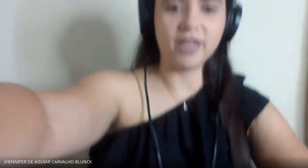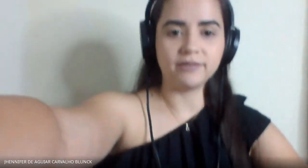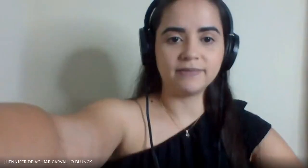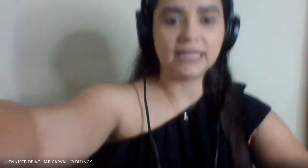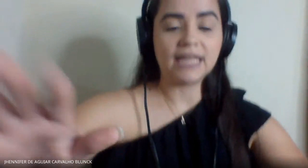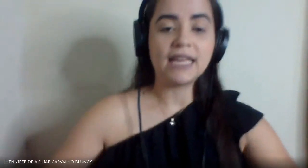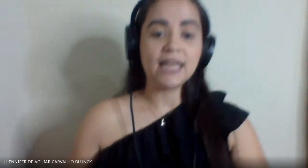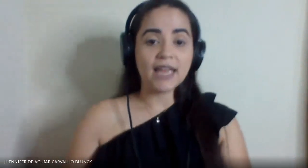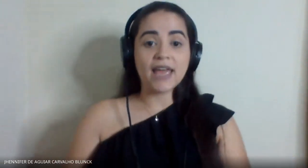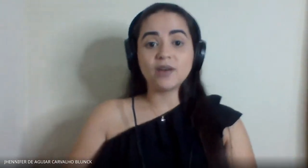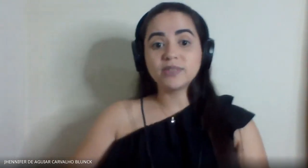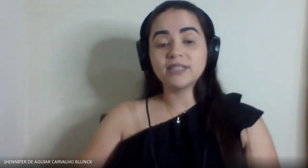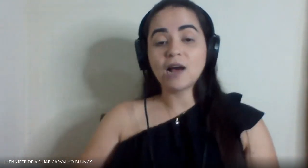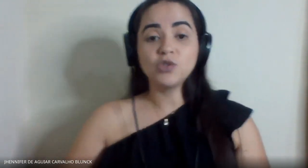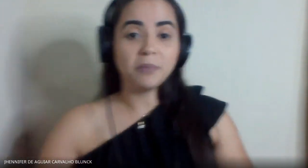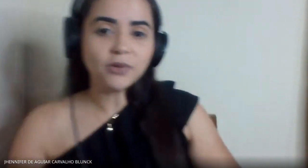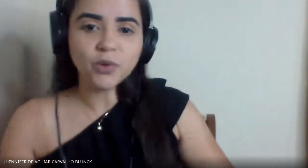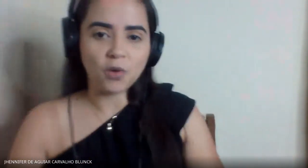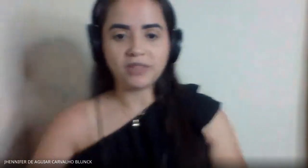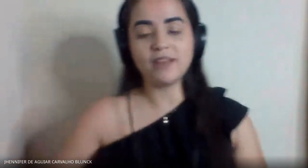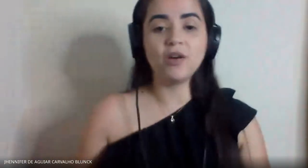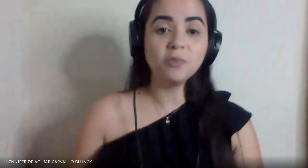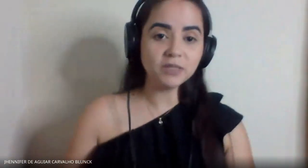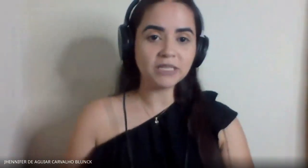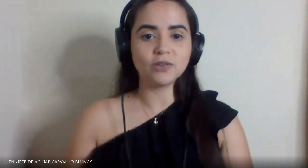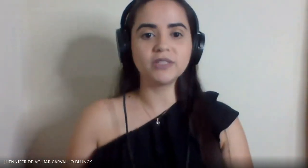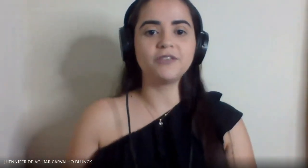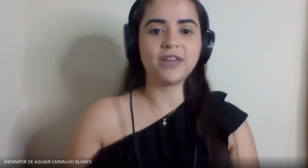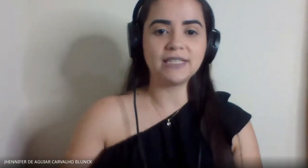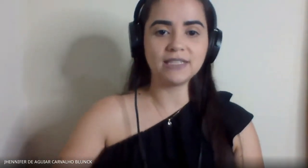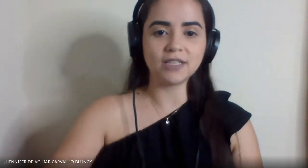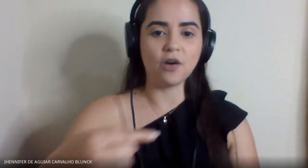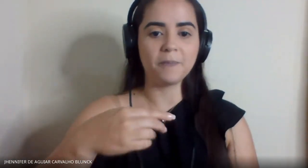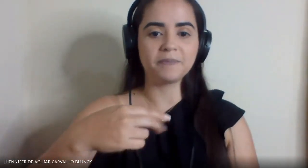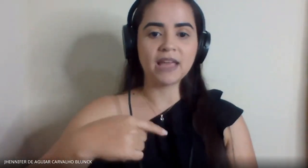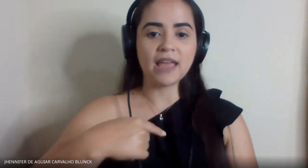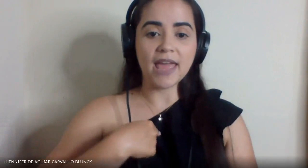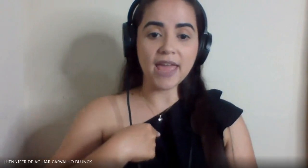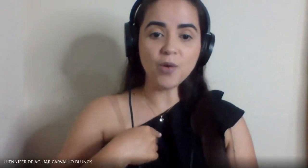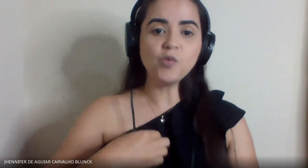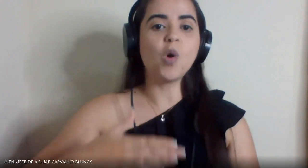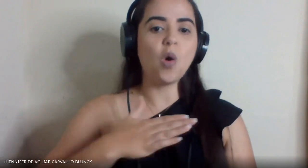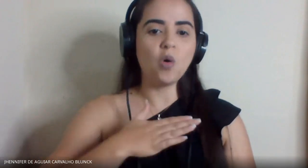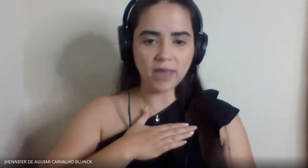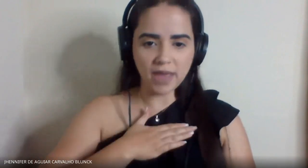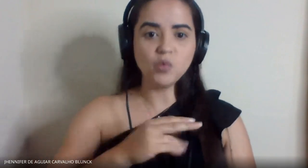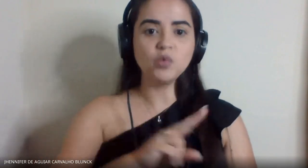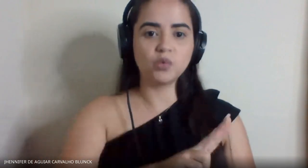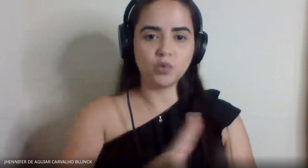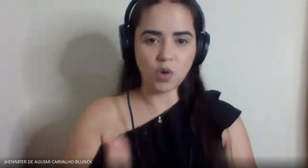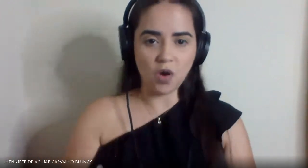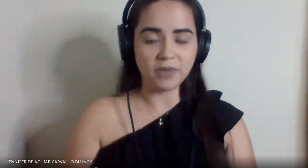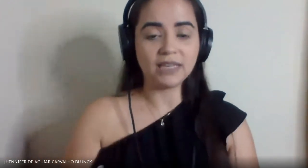Agora eu estou me vendo. É o sinal de meu nome. Teve algumas pessoas que fez assim, ó. Eu ou